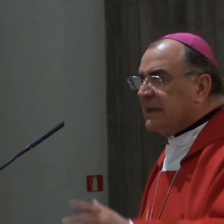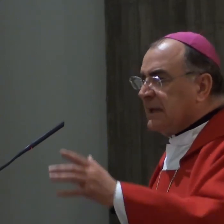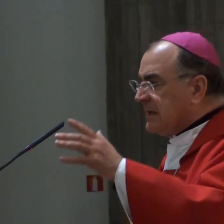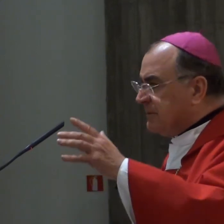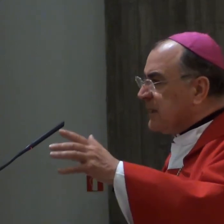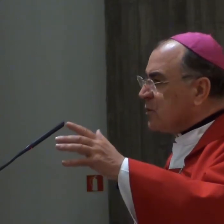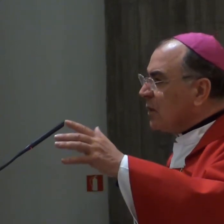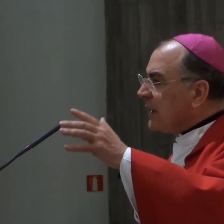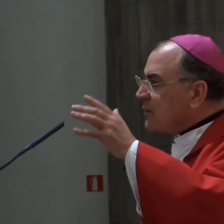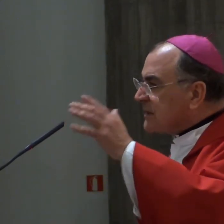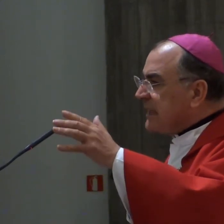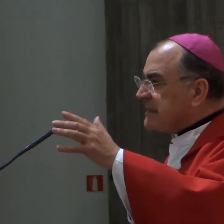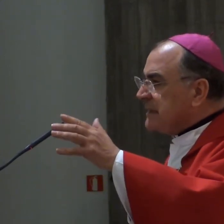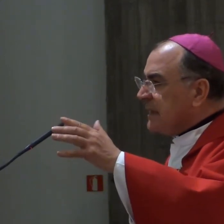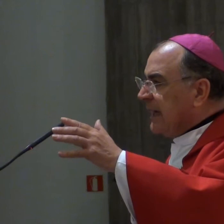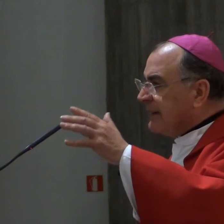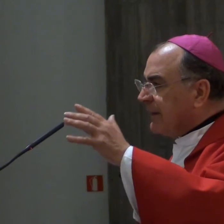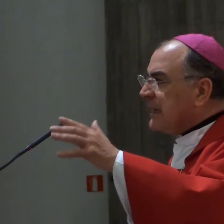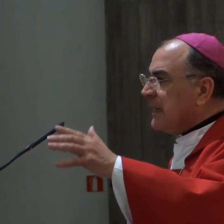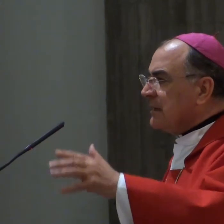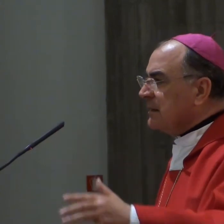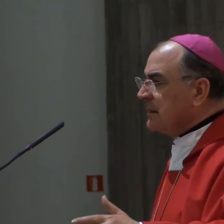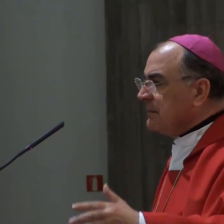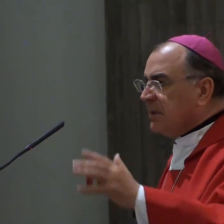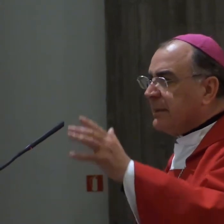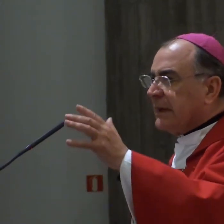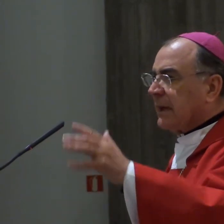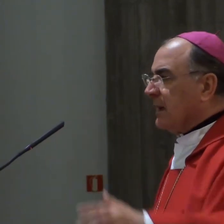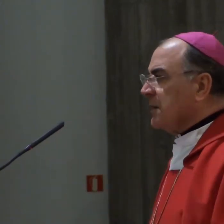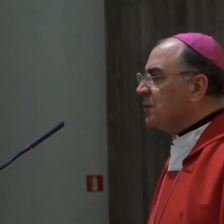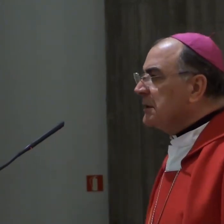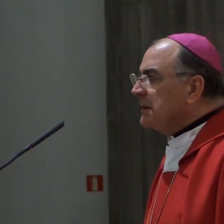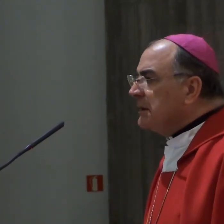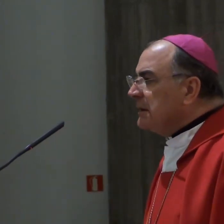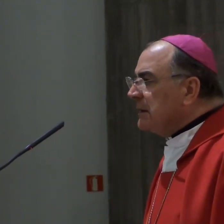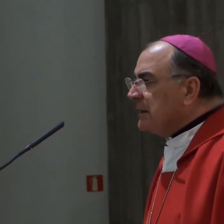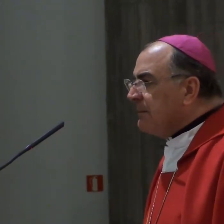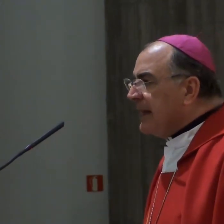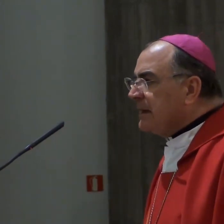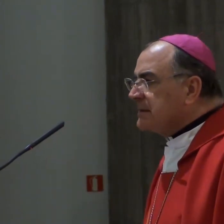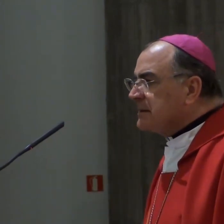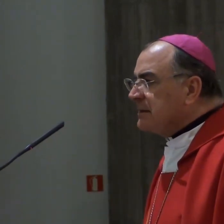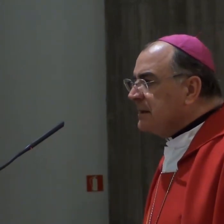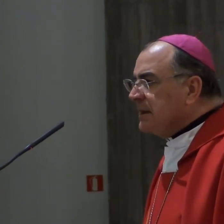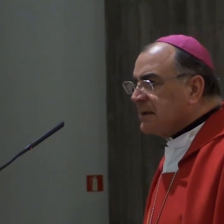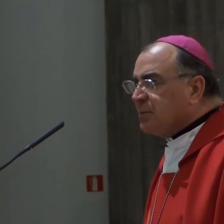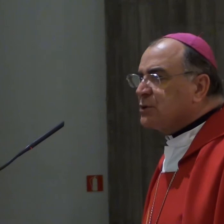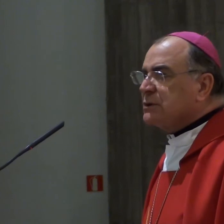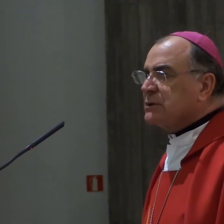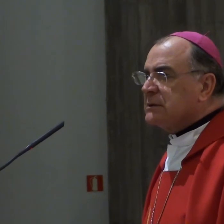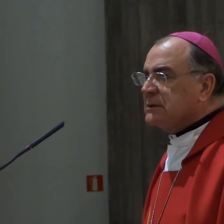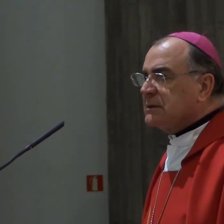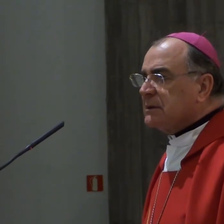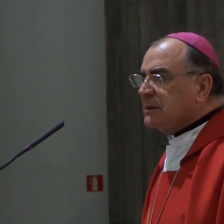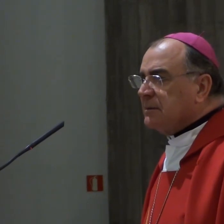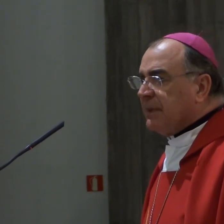y depende del espíritu con el que ustedes en la familia vivan la relación de padres y